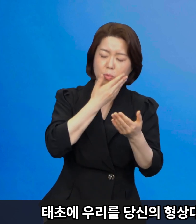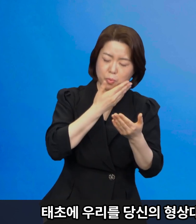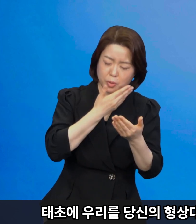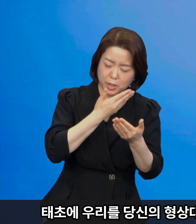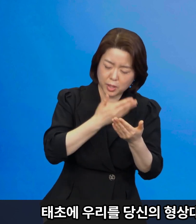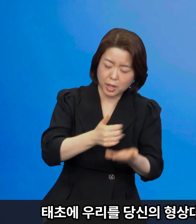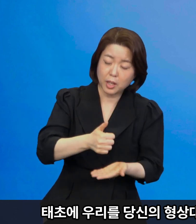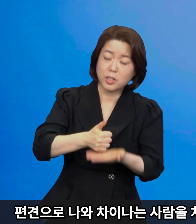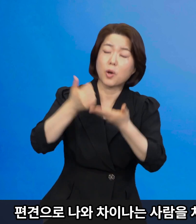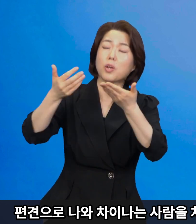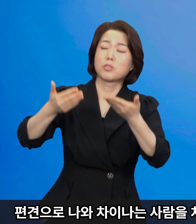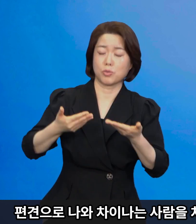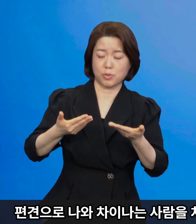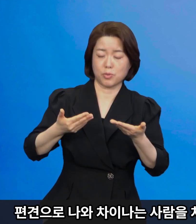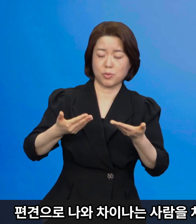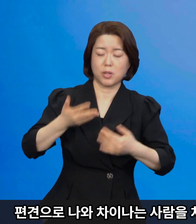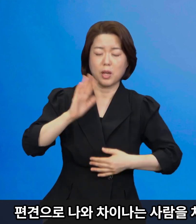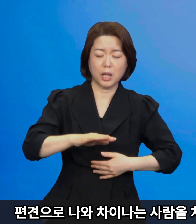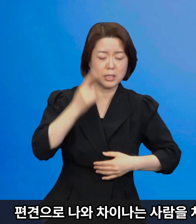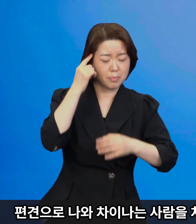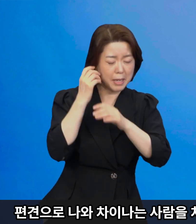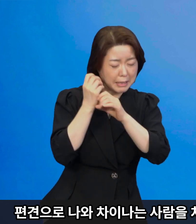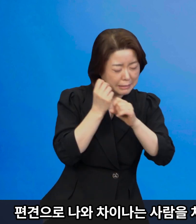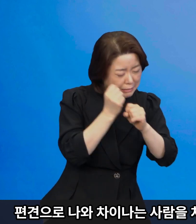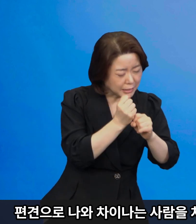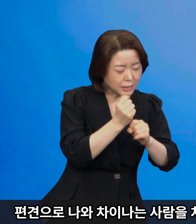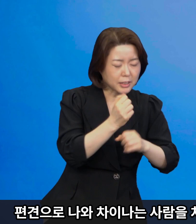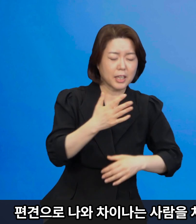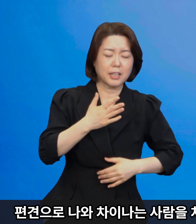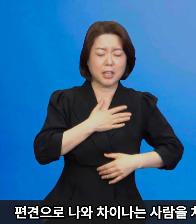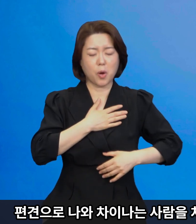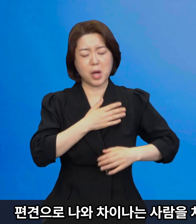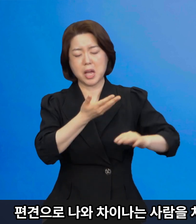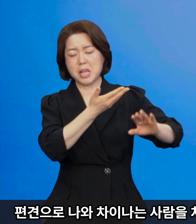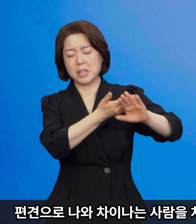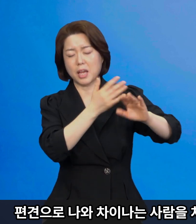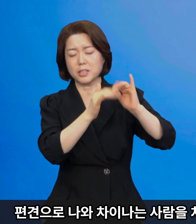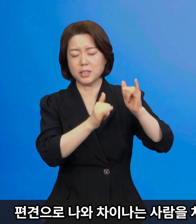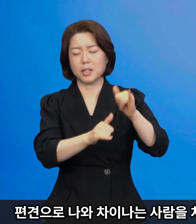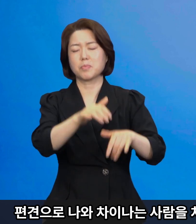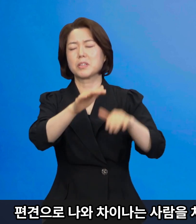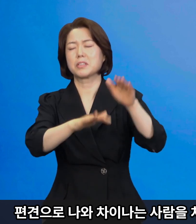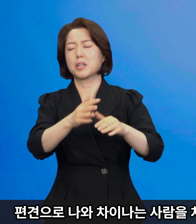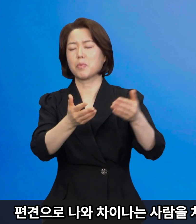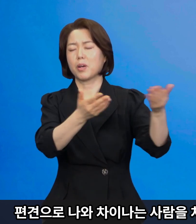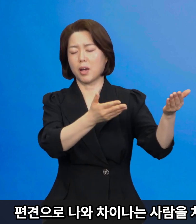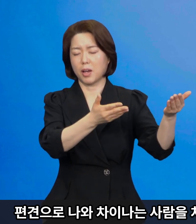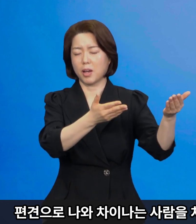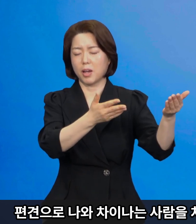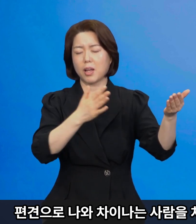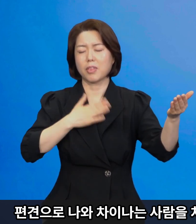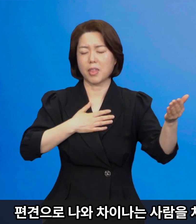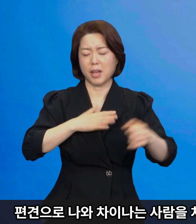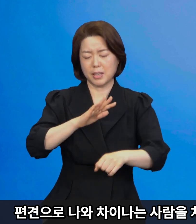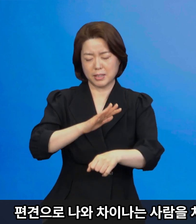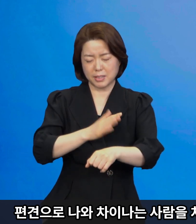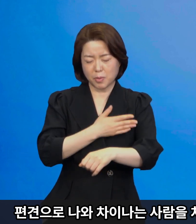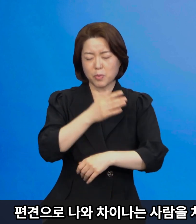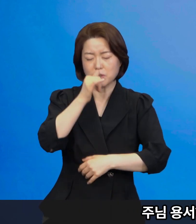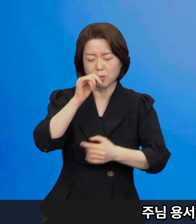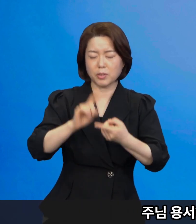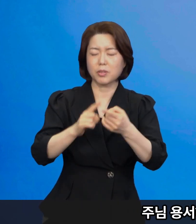여기셨으나 편견으로 나와 차이나는 사람을 차별했음을, 편견이 있었음을